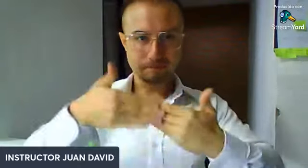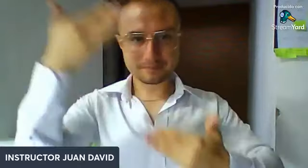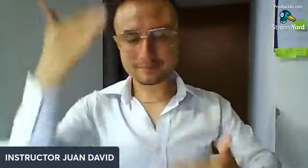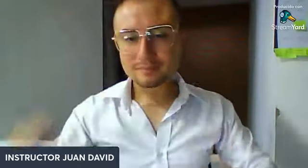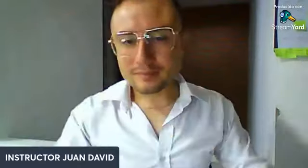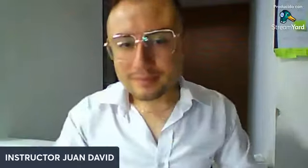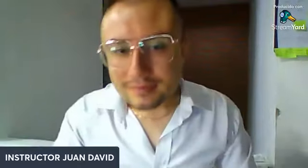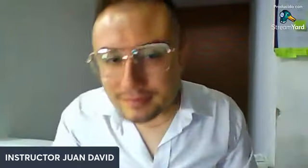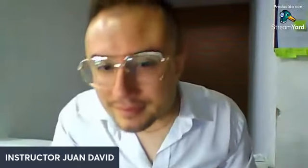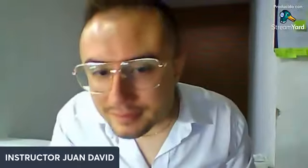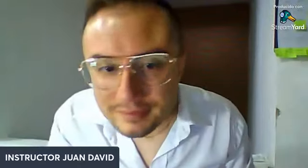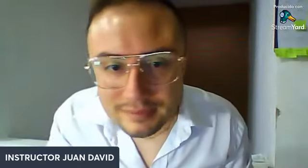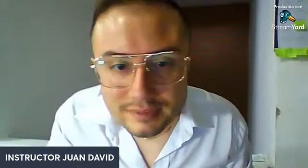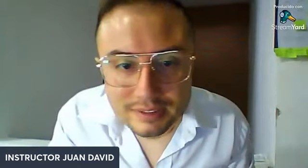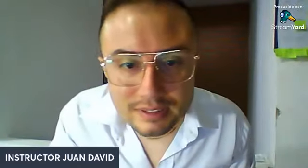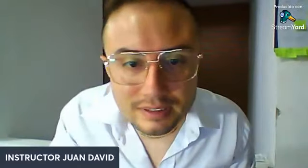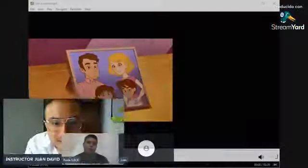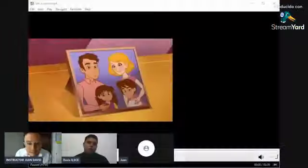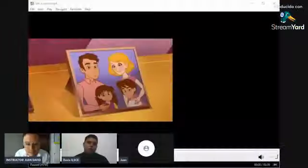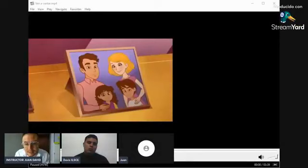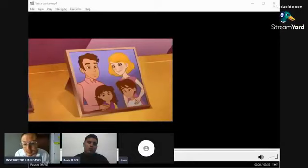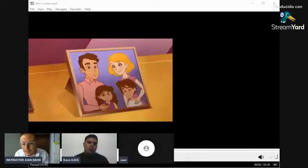Porque como yo voy a estar mostrando, entonces no puedo ver.